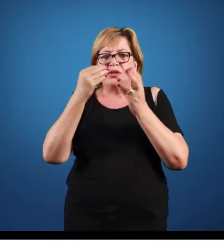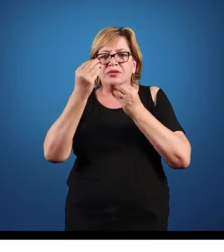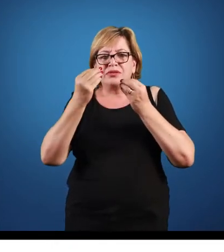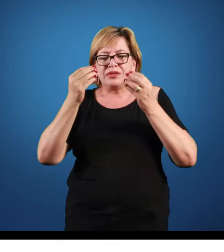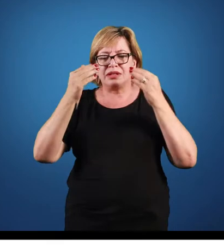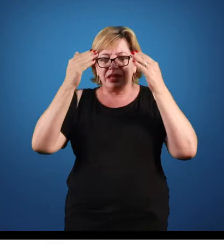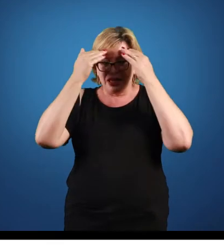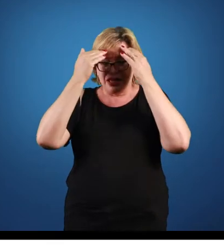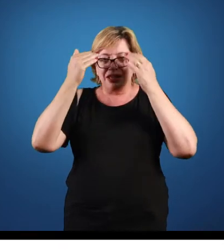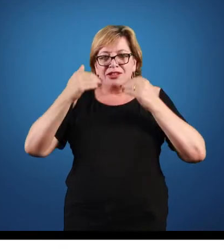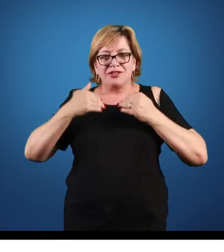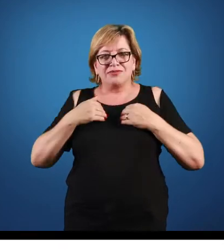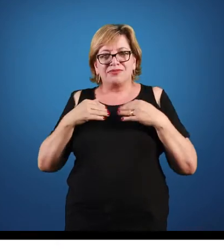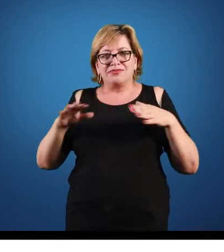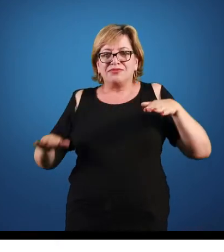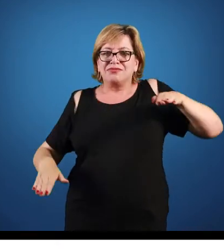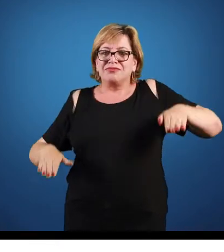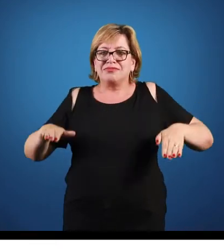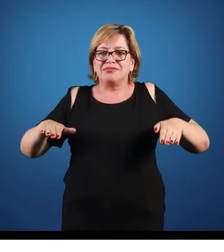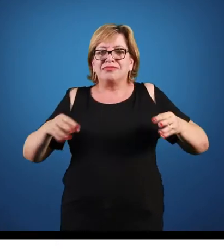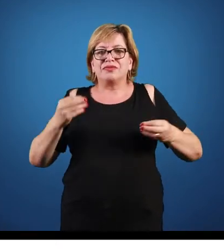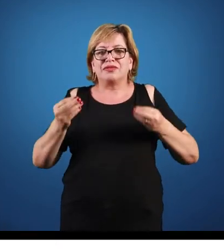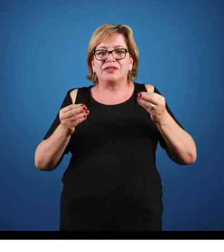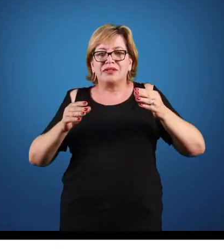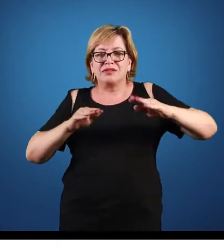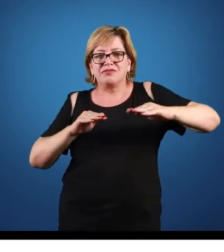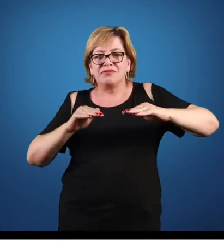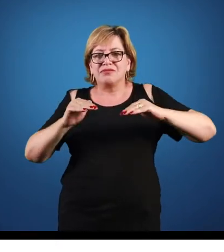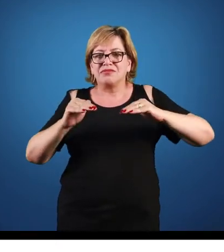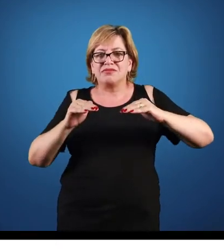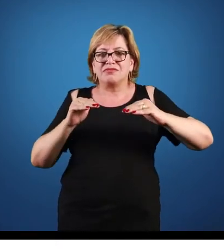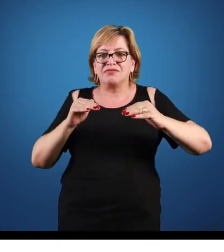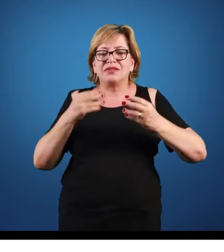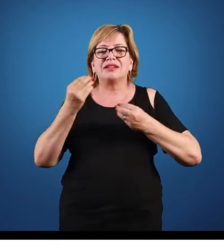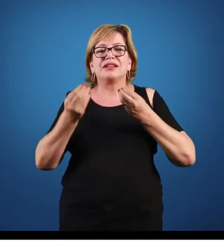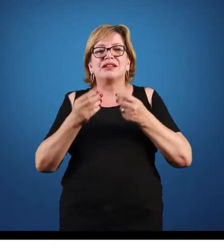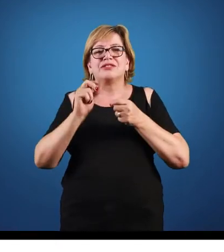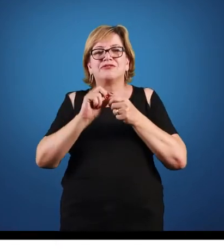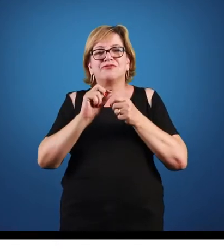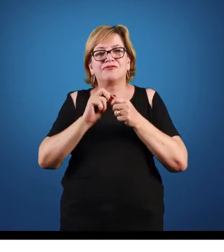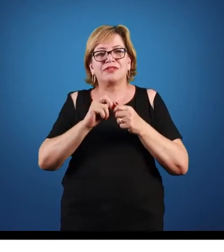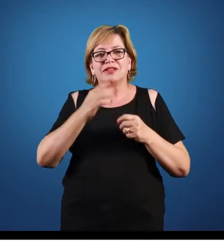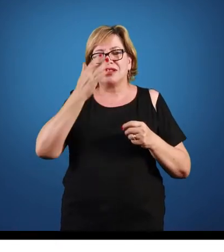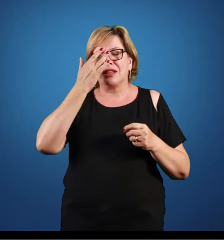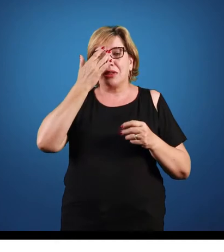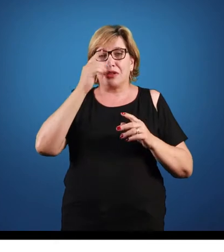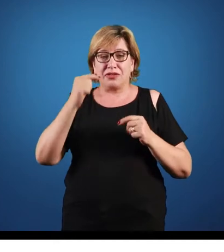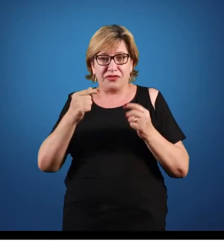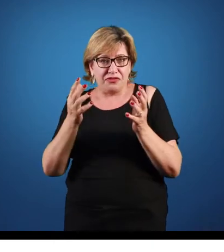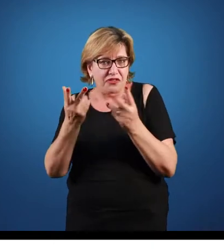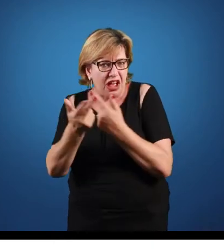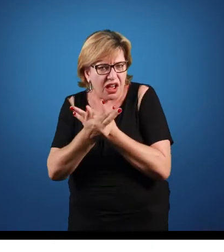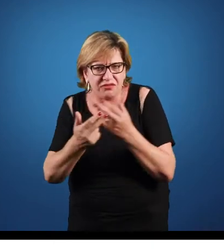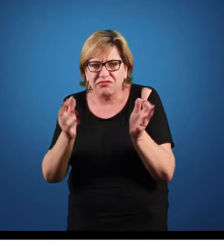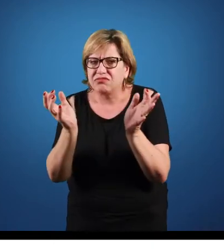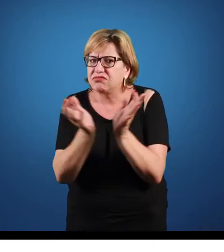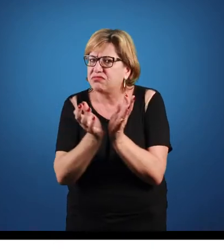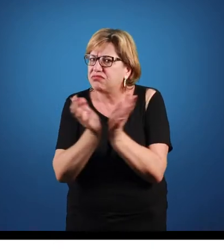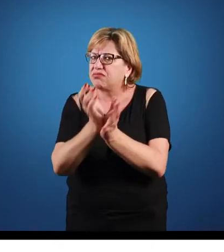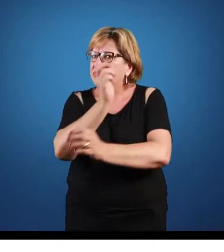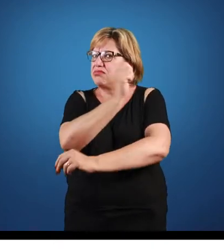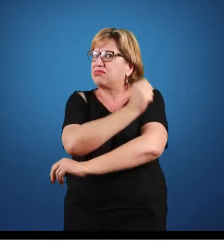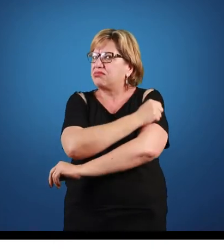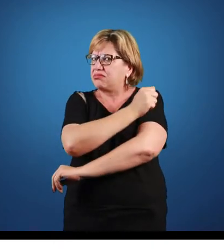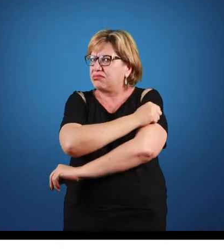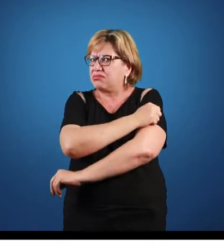odor sua cabeça os braços em separado a oposição faz o mundo é assim uma equipe de alunos mesmos olhos mudam várias na pedagogia o pessoal